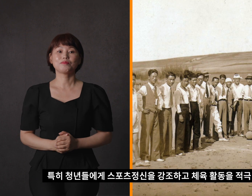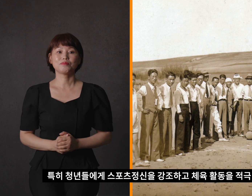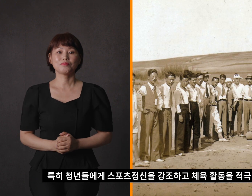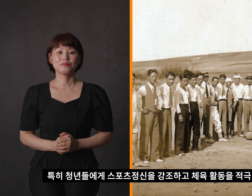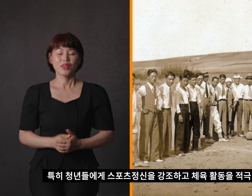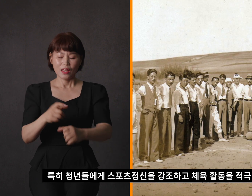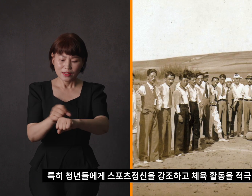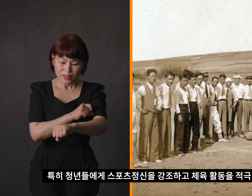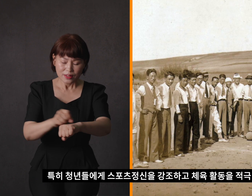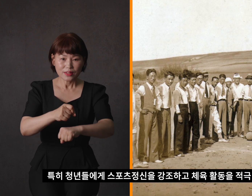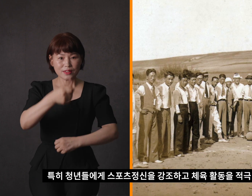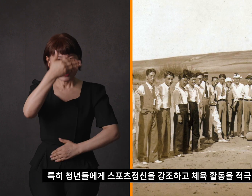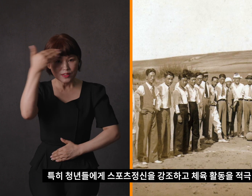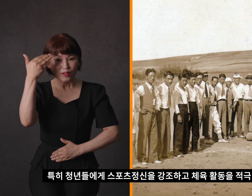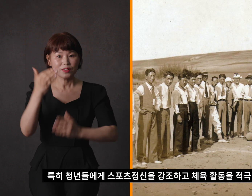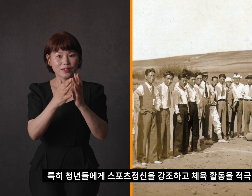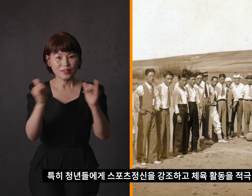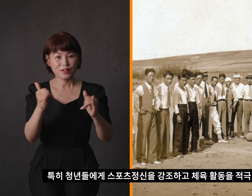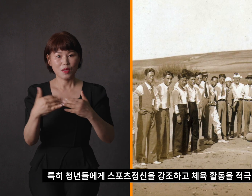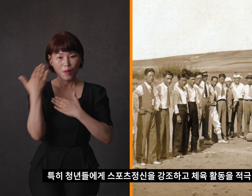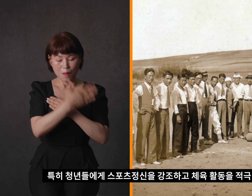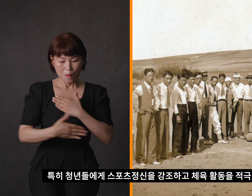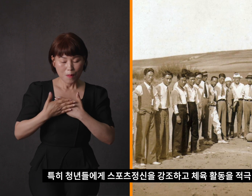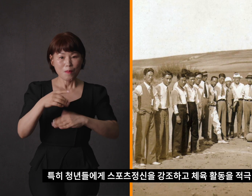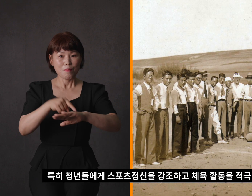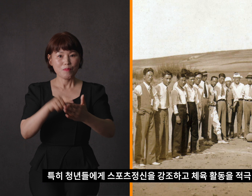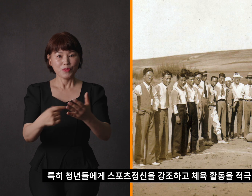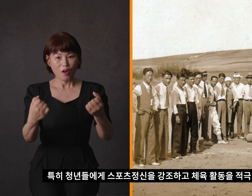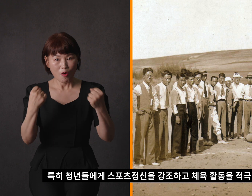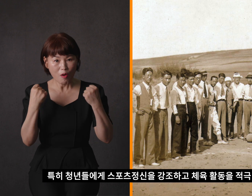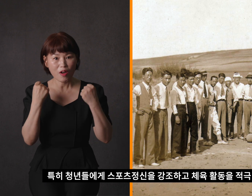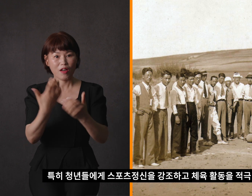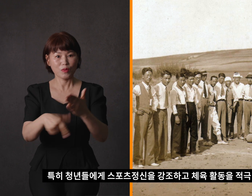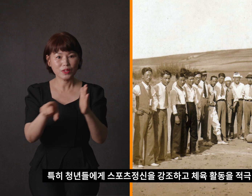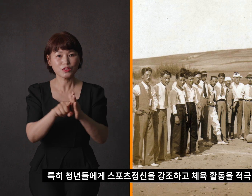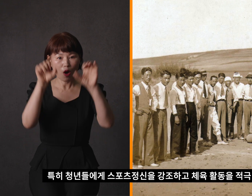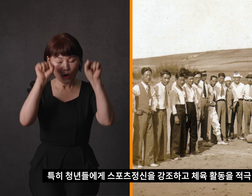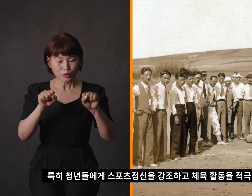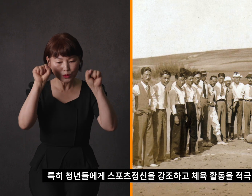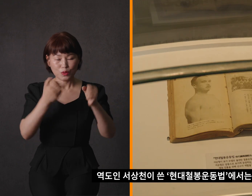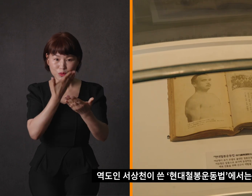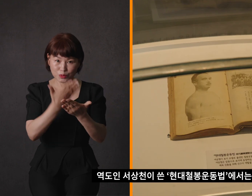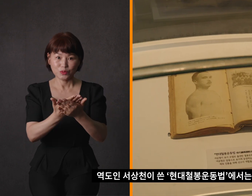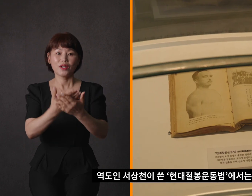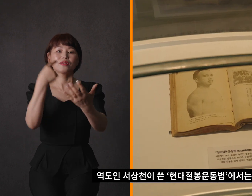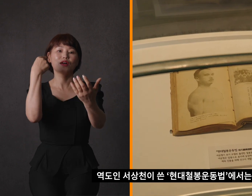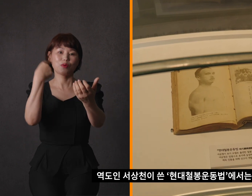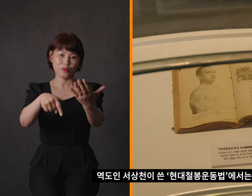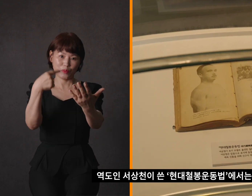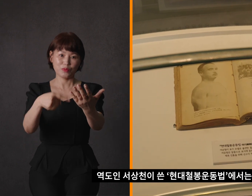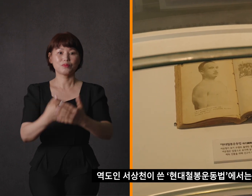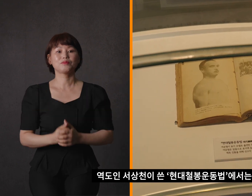특히 청년들에게 스포츠 정신을 강조하고 체육 활동을 적극 권유했습니다.